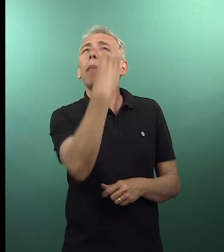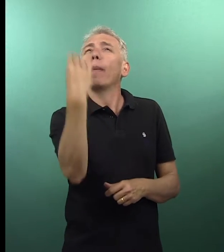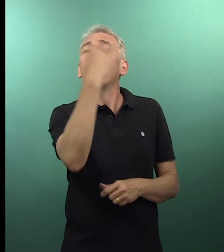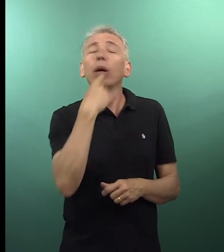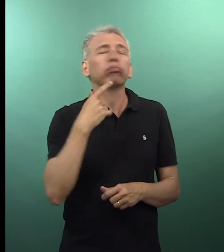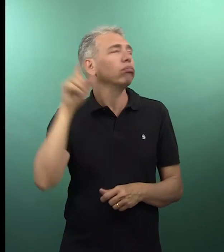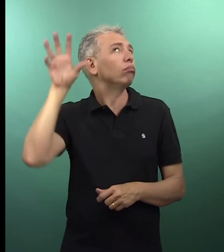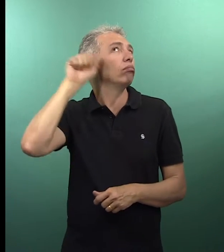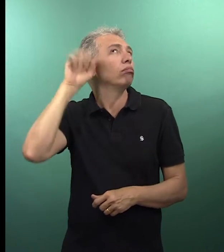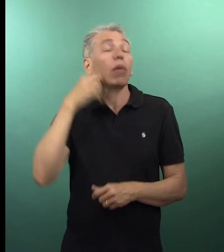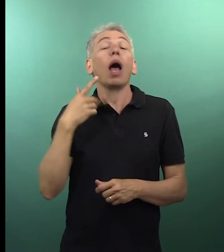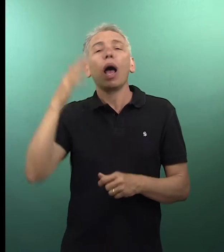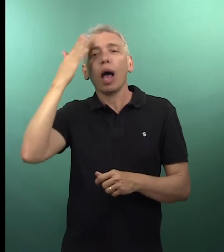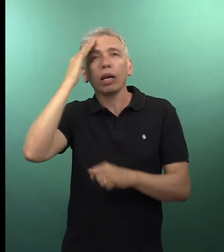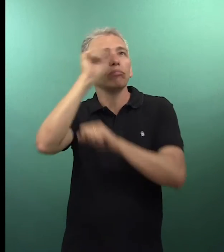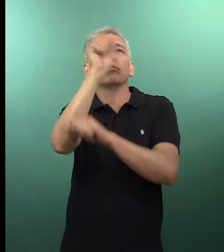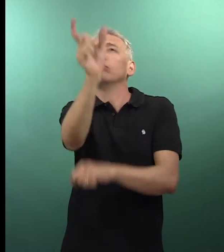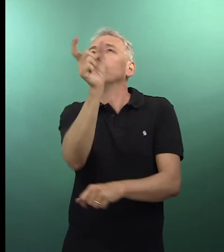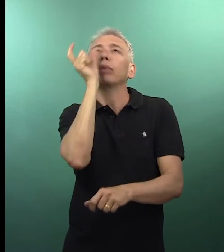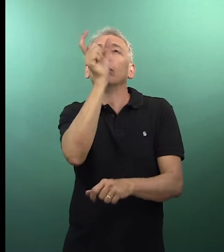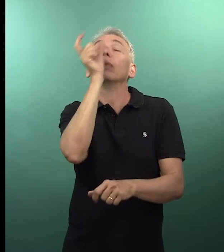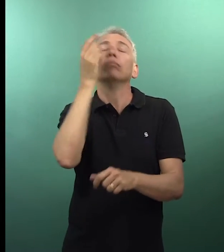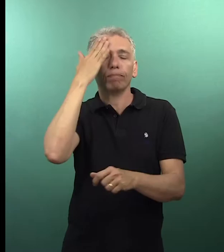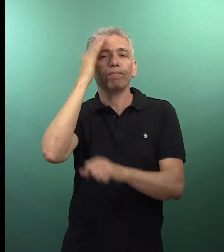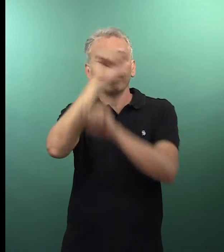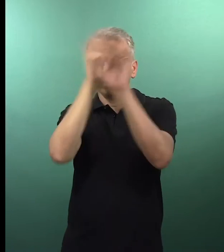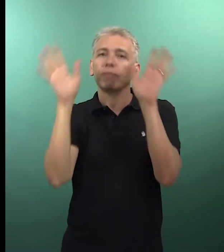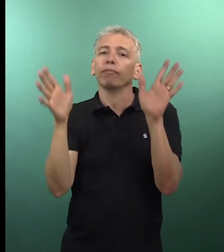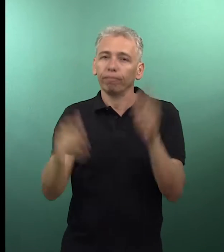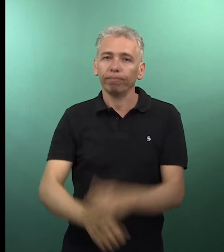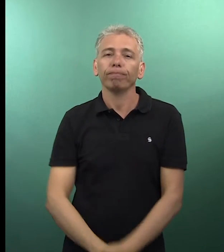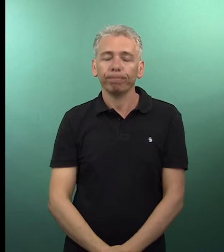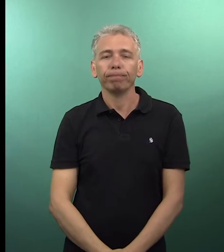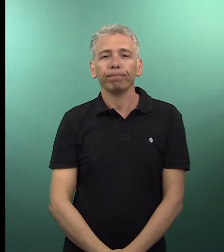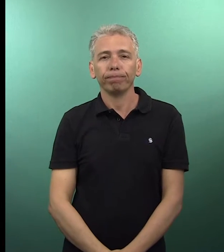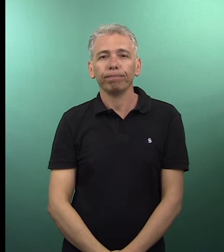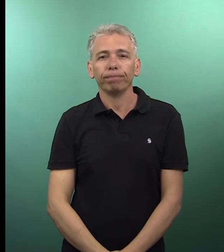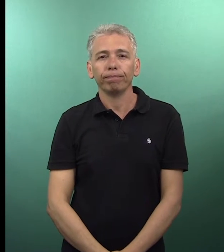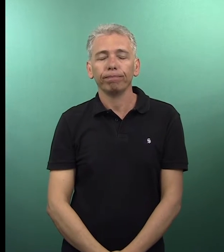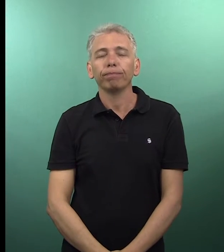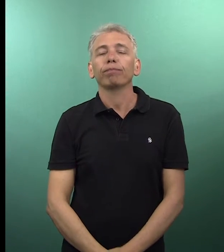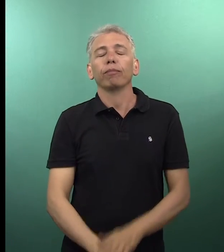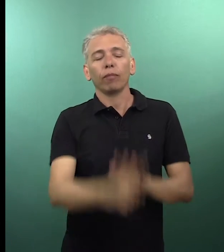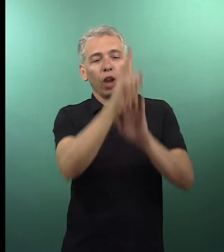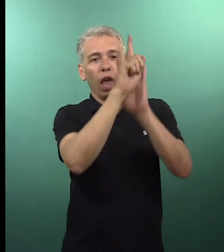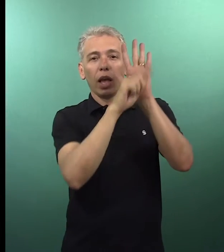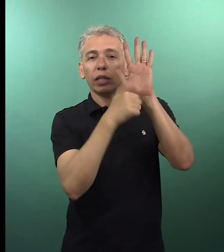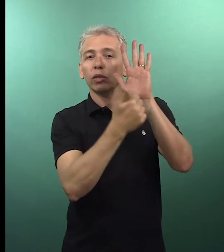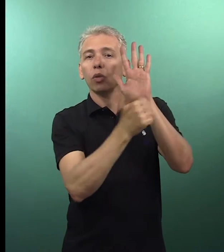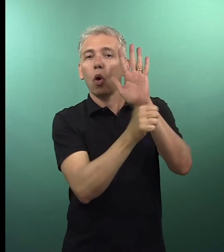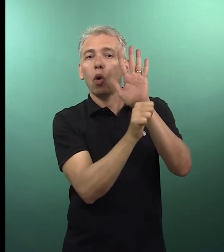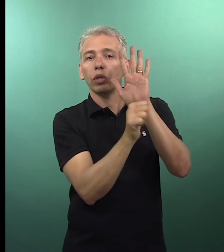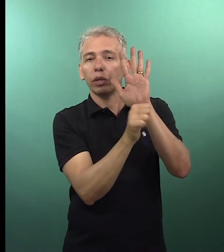conversação em tempo real por meio de texto utilizadas na internet parágrafo único para fins deste regulamento